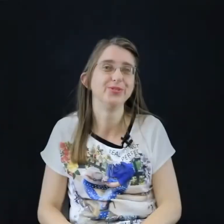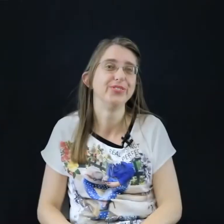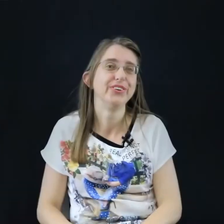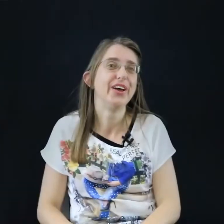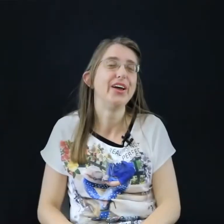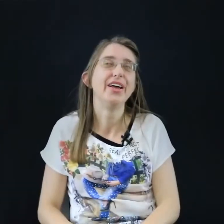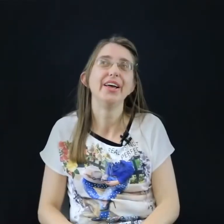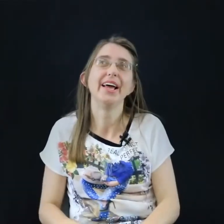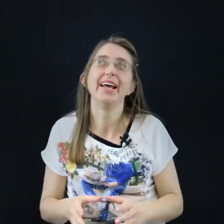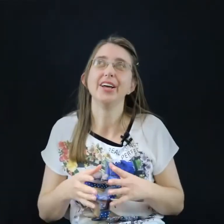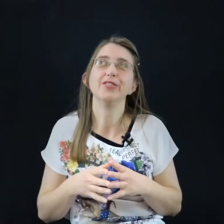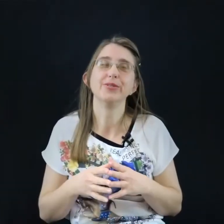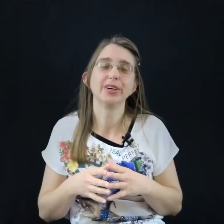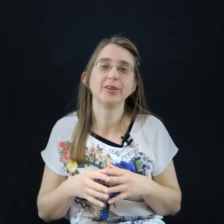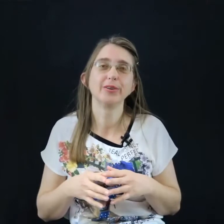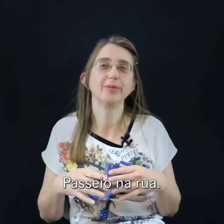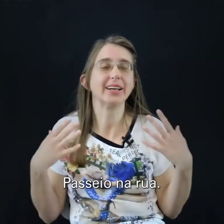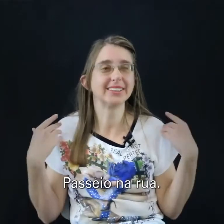Assim,